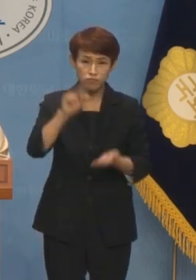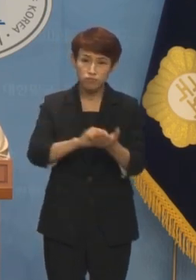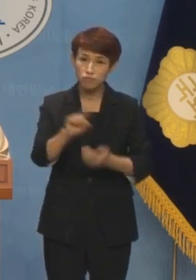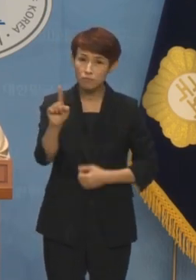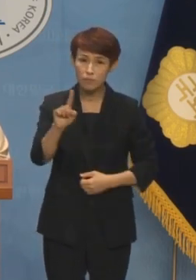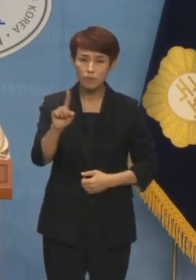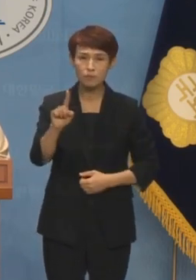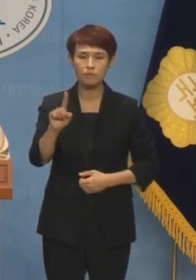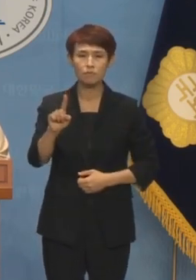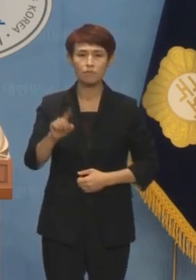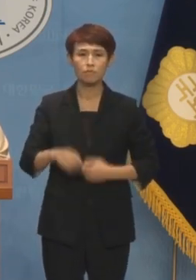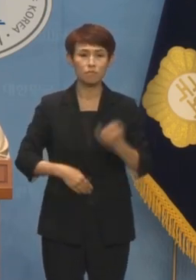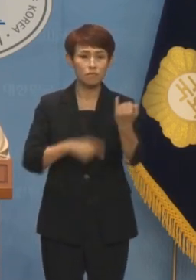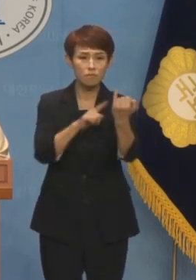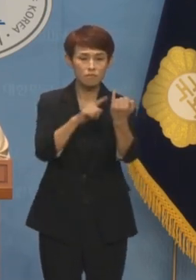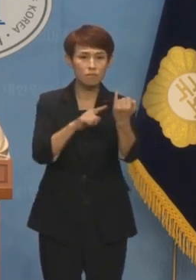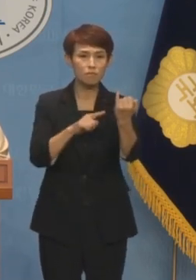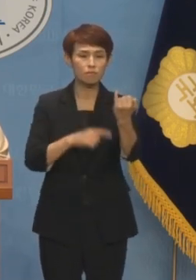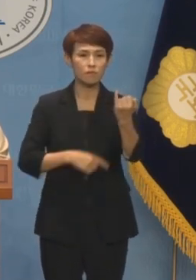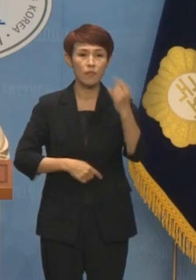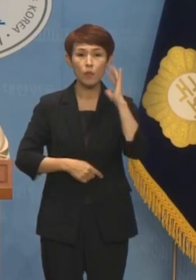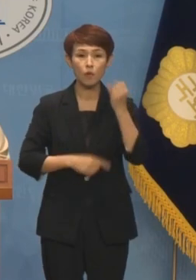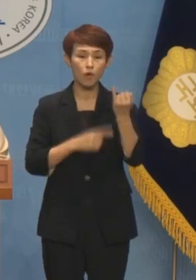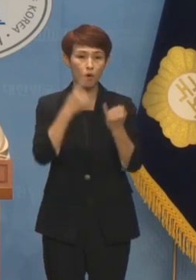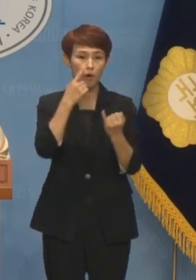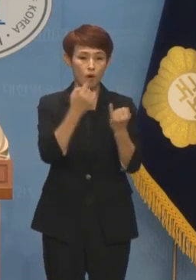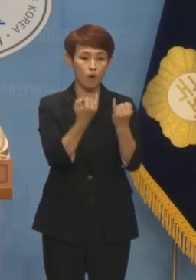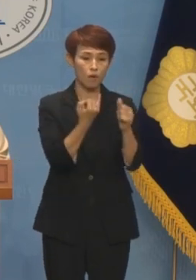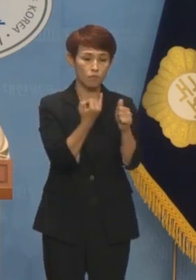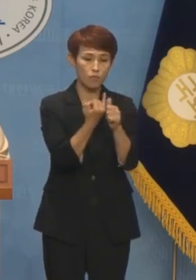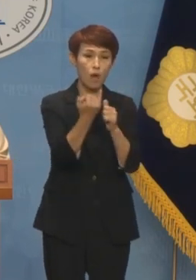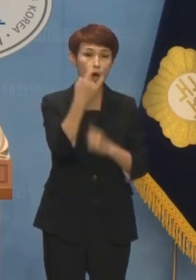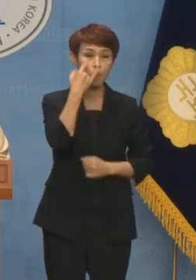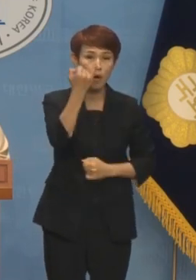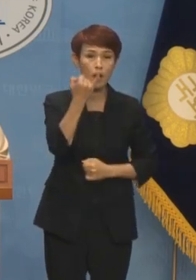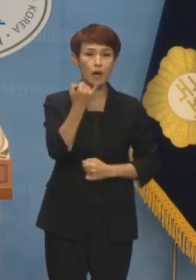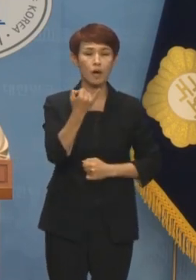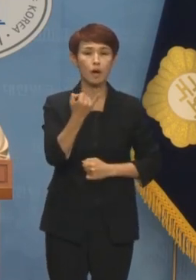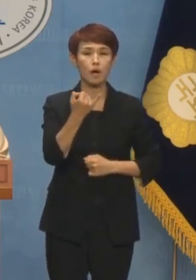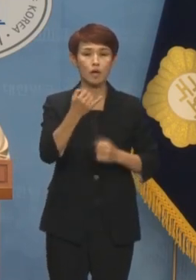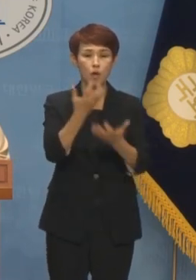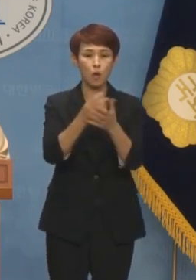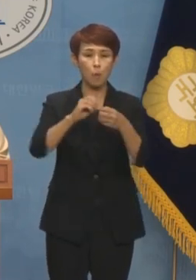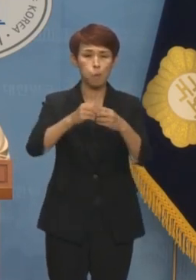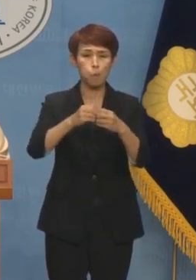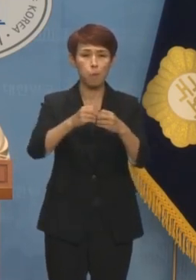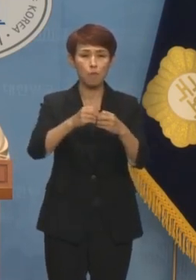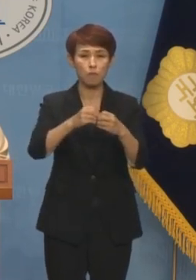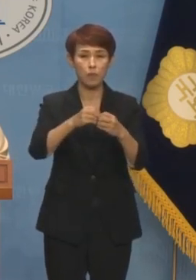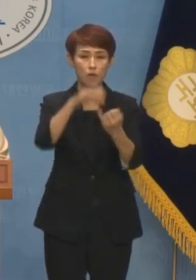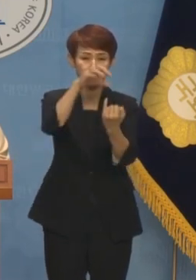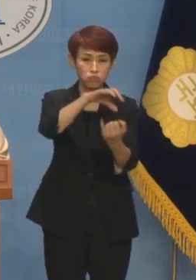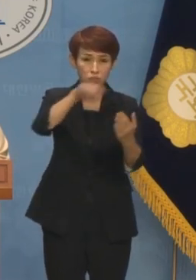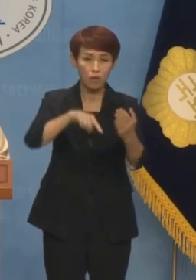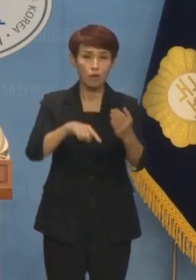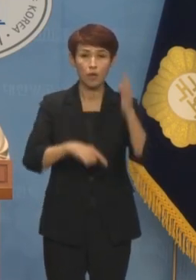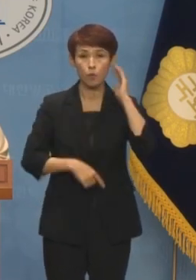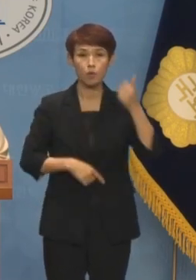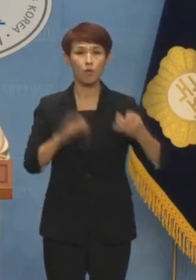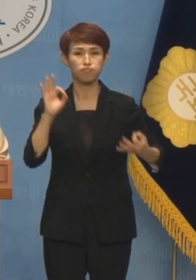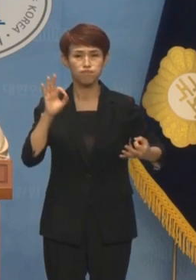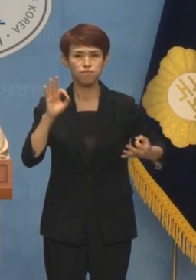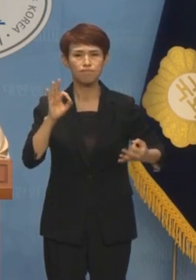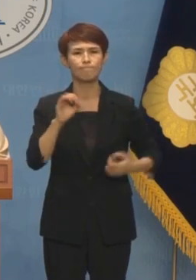문제는 장모가 사문서 위조로 구속된 상황에서도 입을 꾹 다물고만 있는